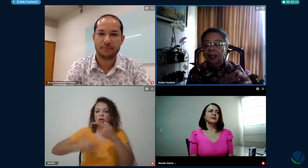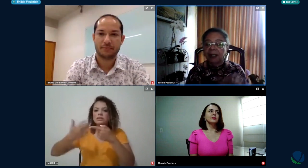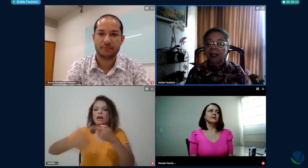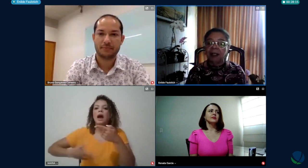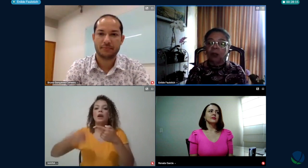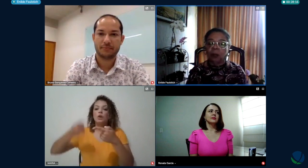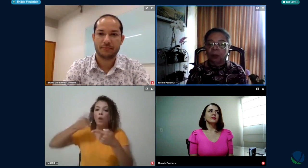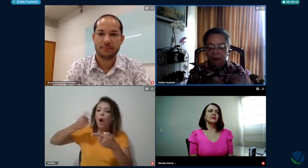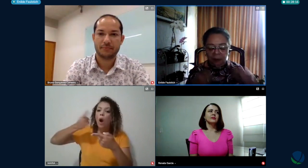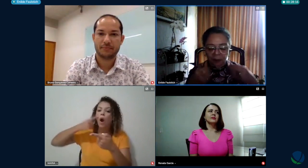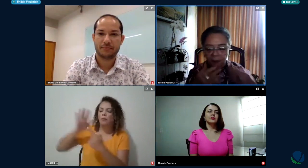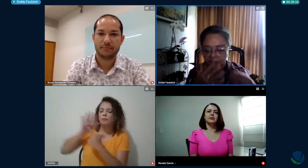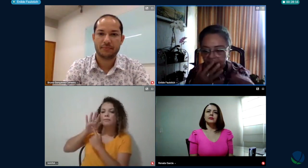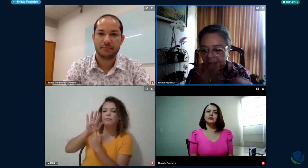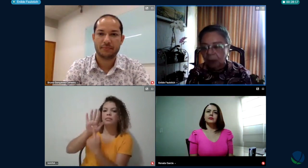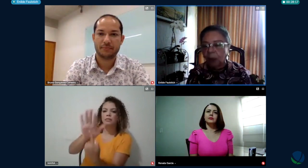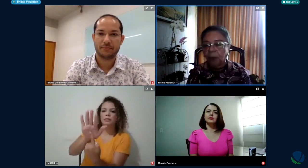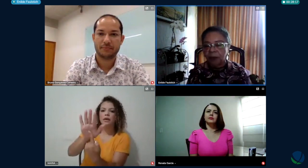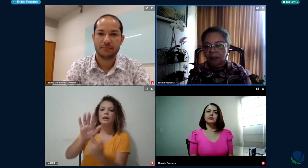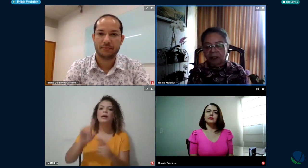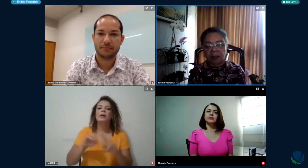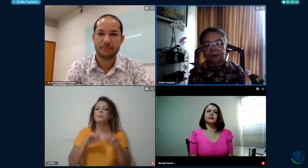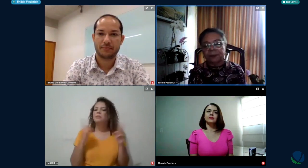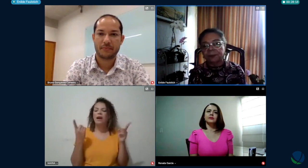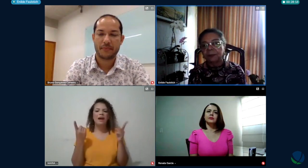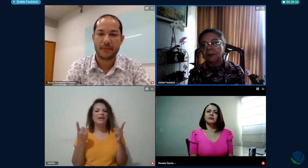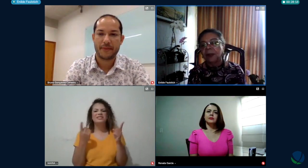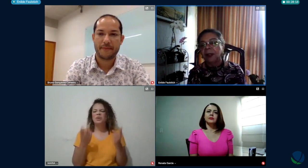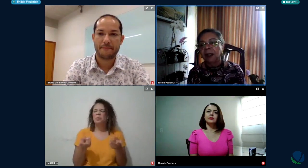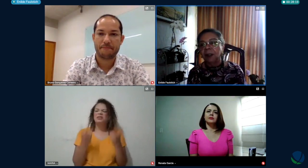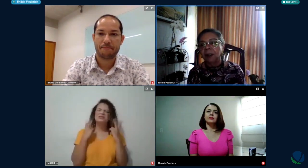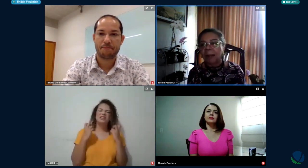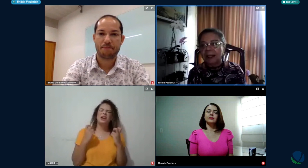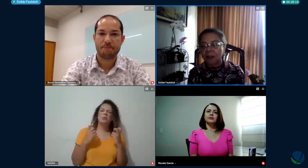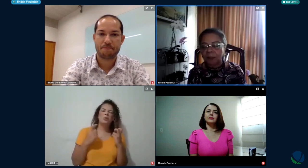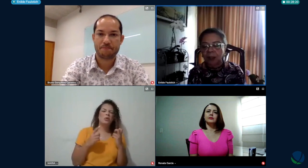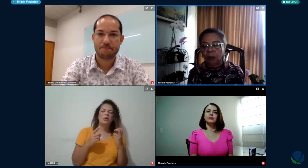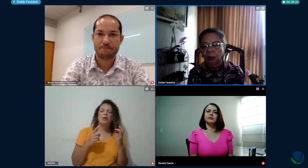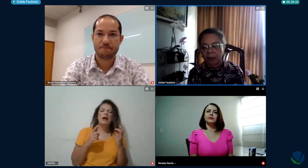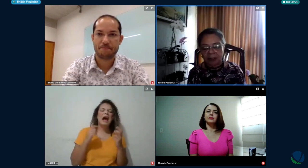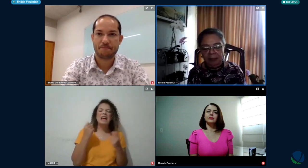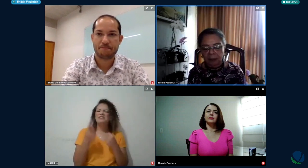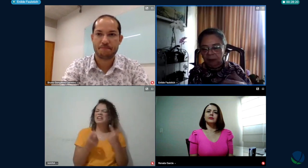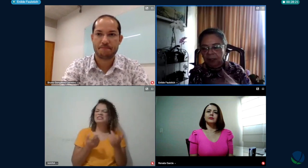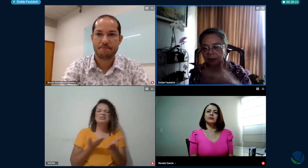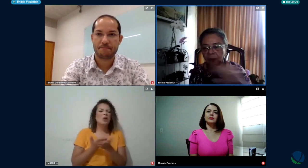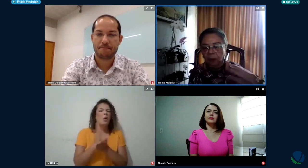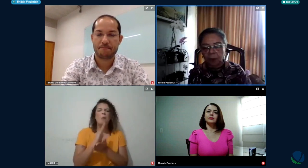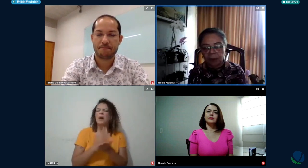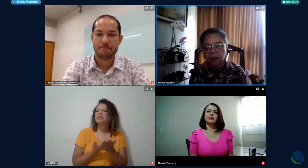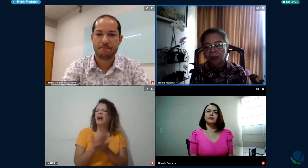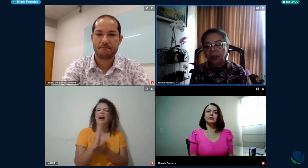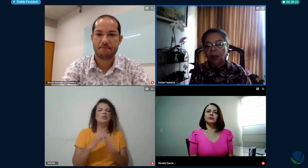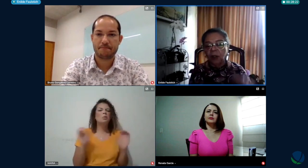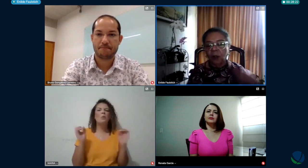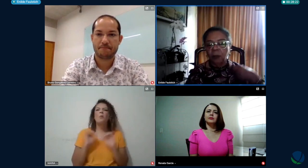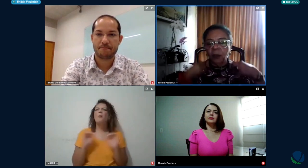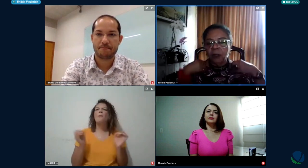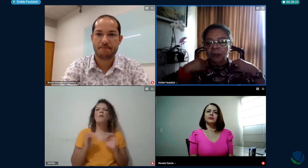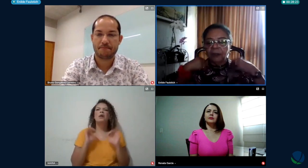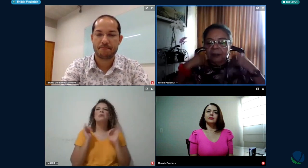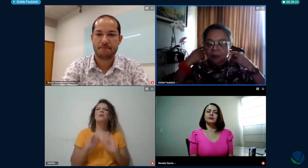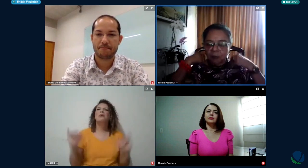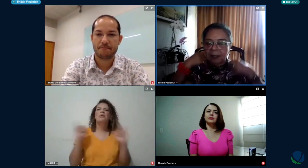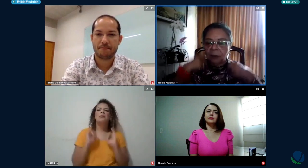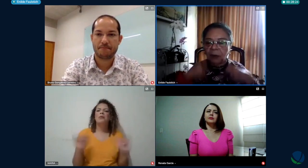não tem aquela incomodação, eles não passam pela incomodação, a não ser eventualmente, como